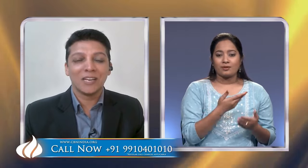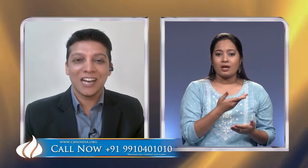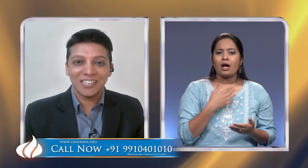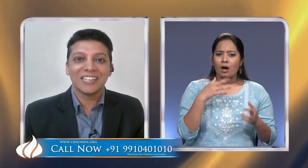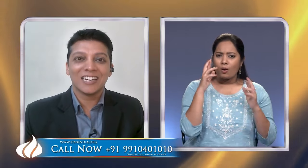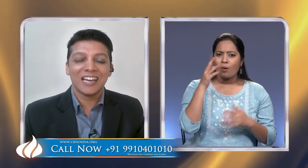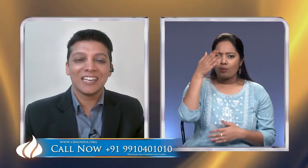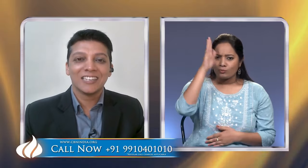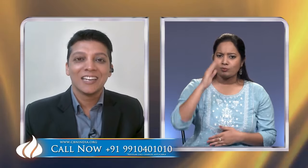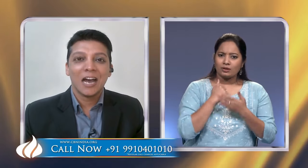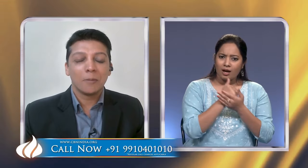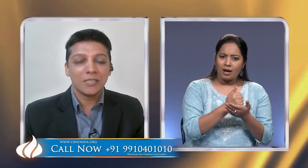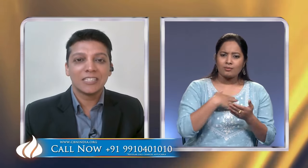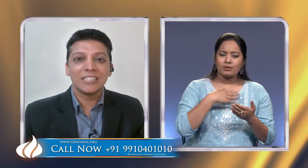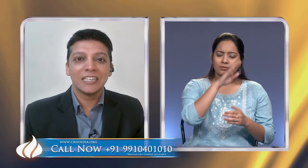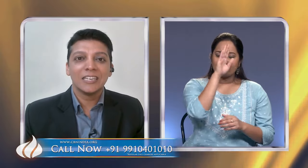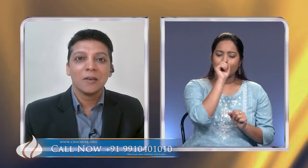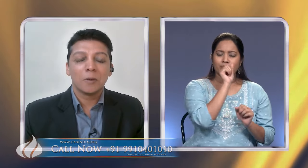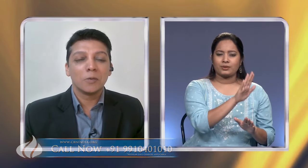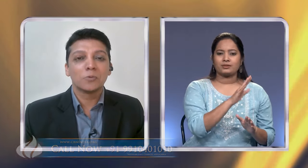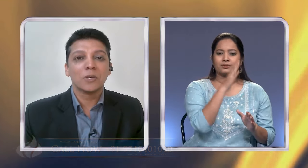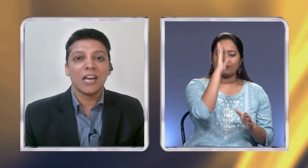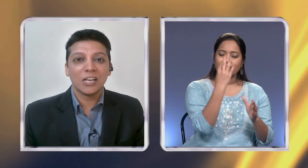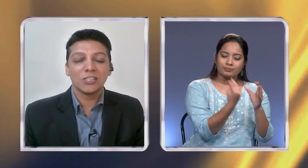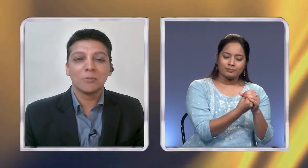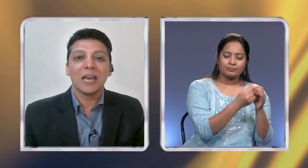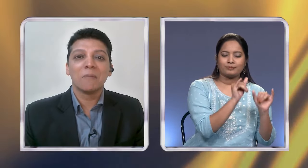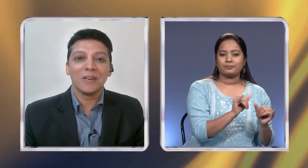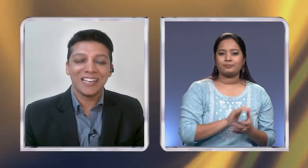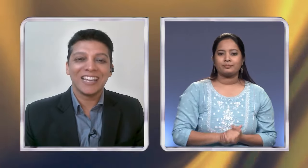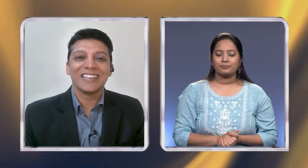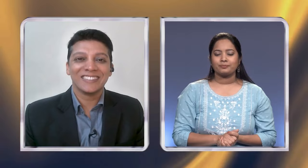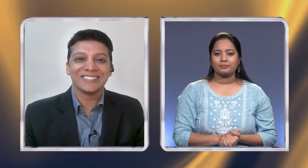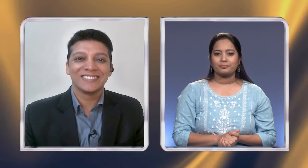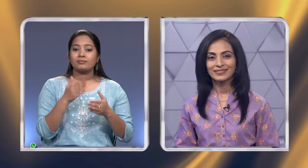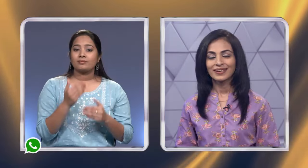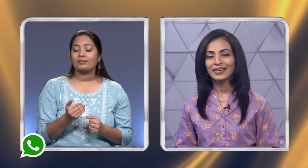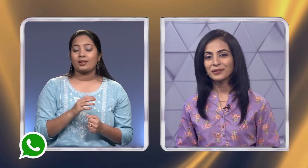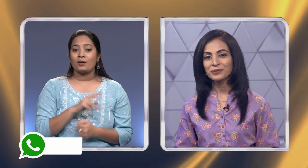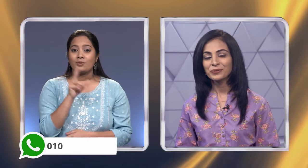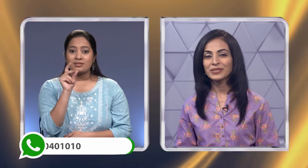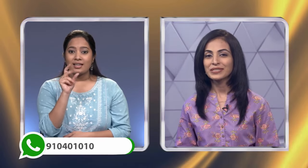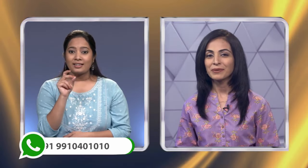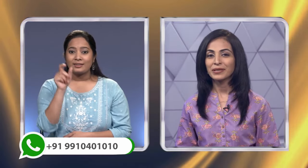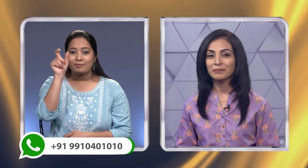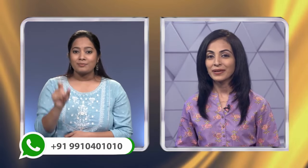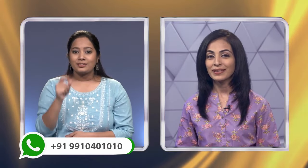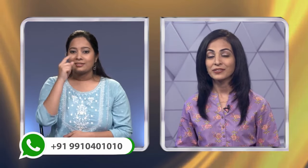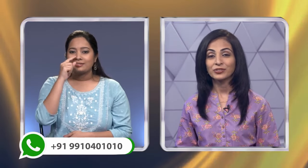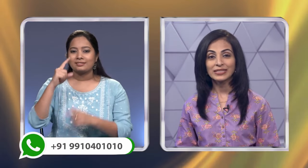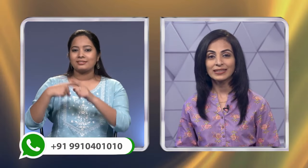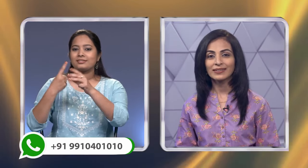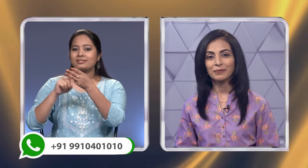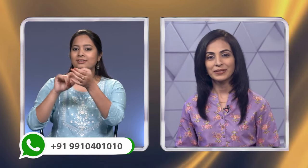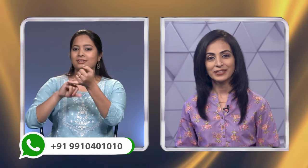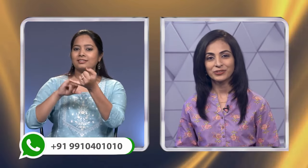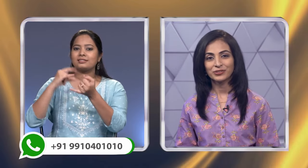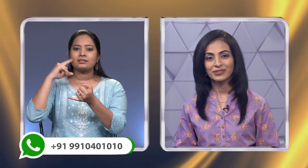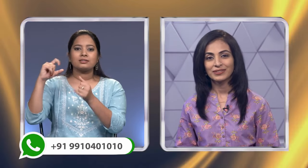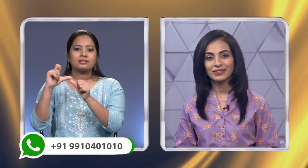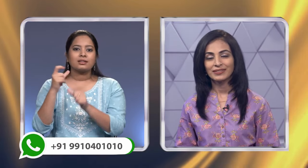जीवन में कार्य कर रहा है। हमें यकीन है परमेश्वर की आशीष में आप बने रहेंगे। आइए दोस्तों, इस समय हम पढ़े जेसिका